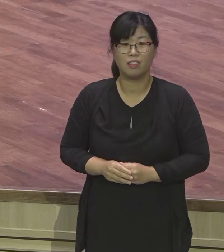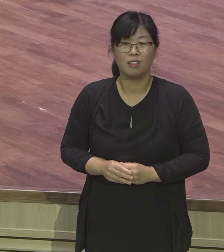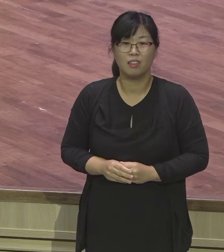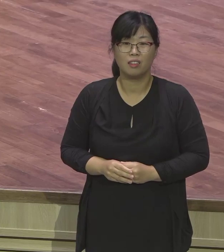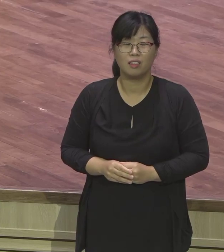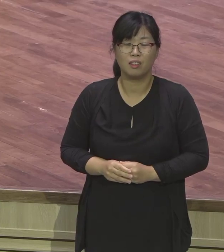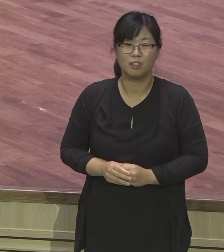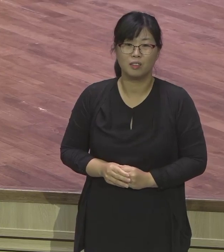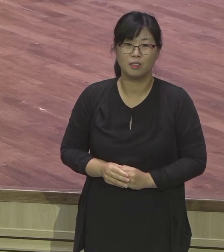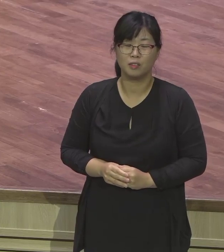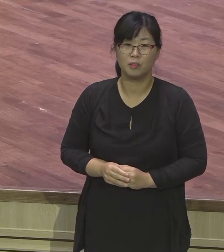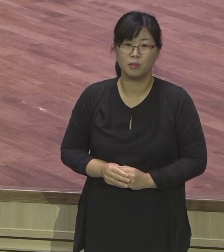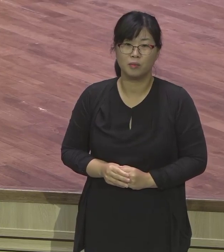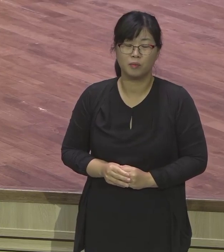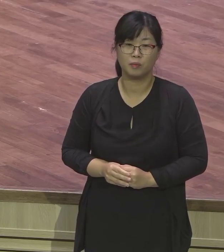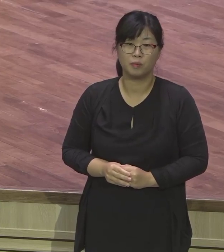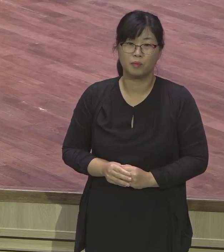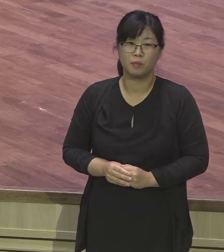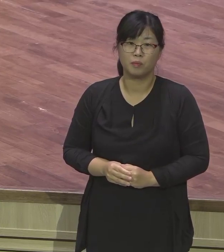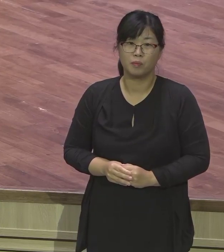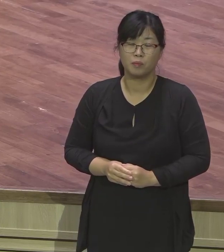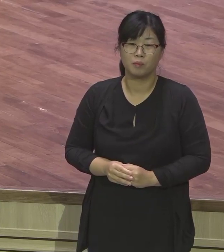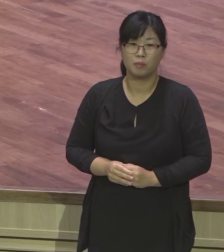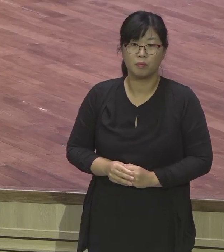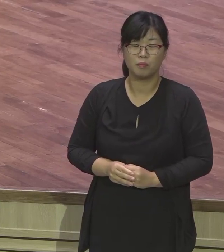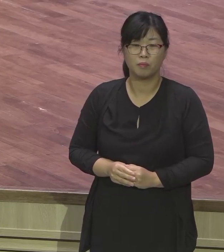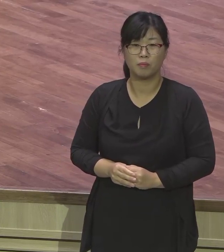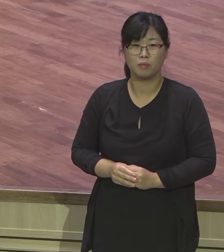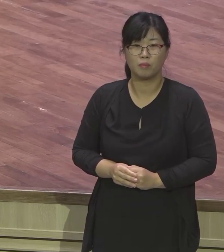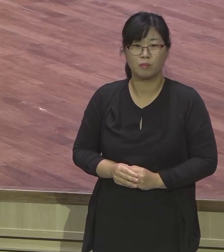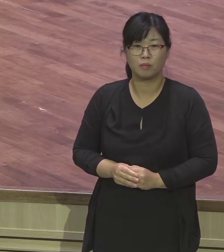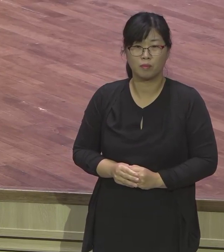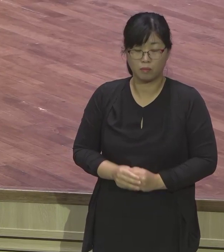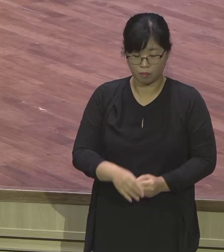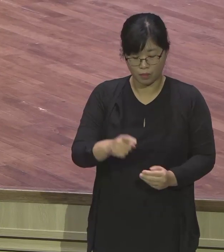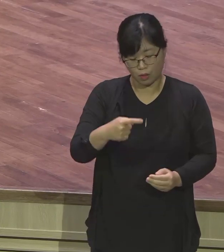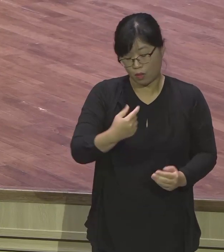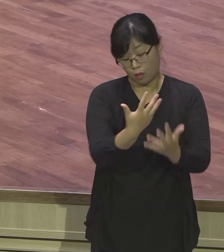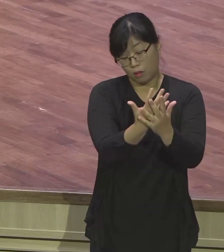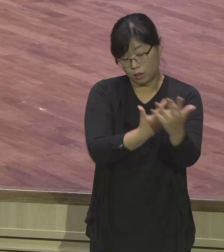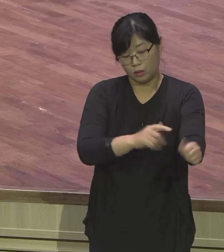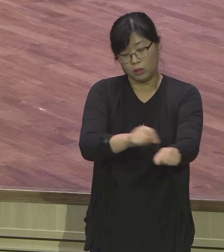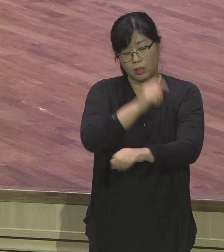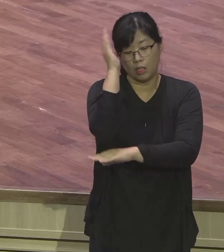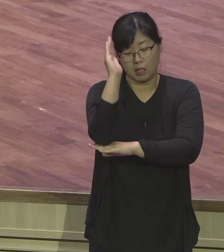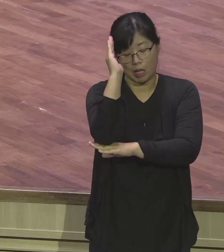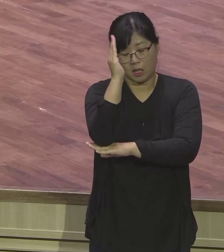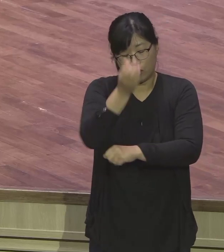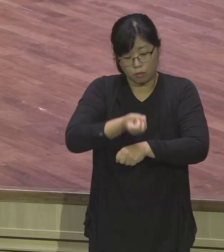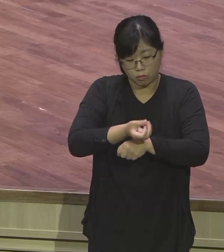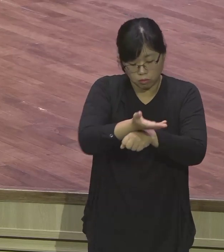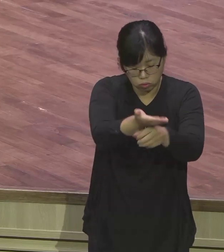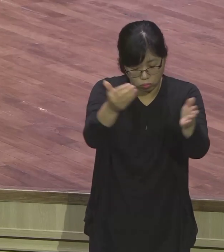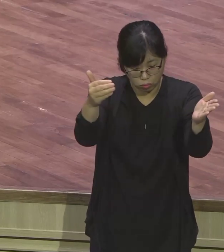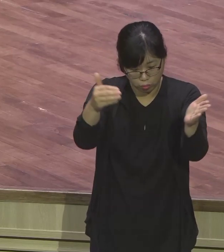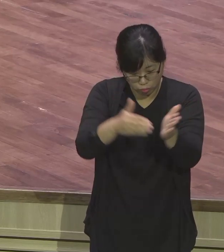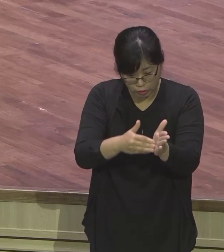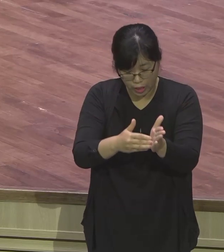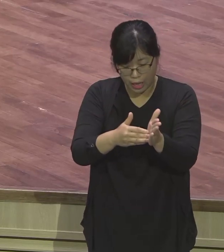갔는데, 간 김에 또 제2세메라들 제2세메라를 처음 했어요. 이 따라빵 교회들이 보면 부흥회